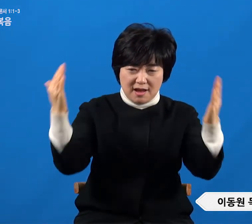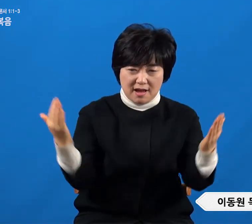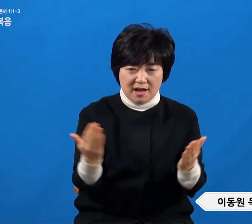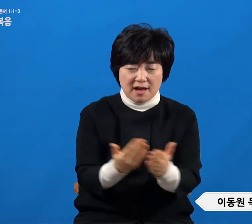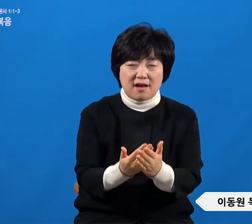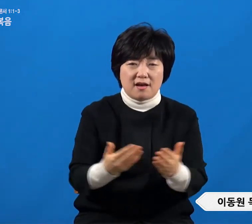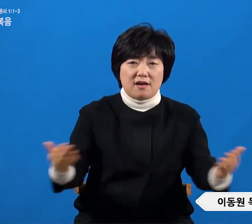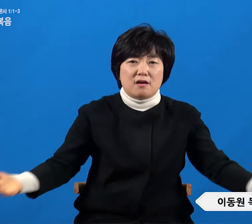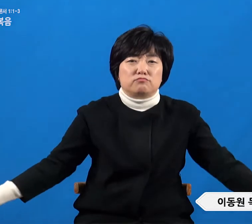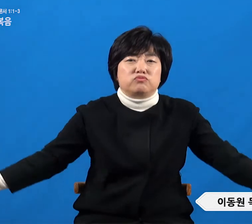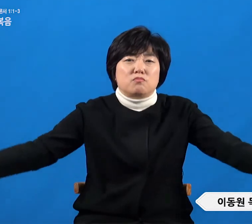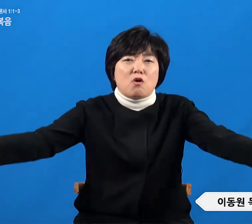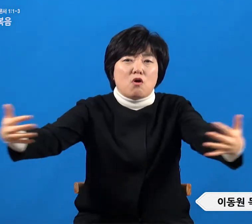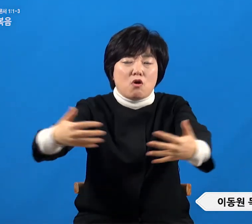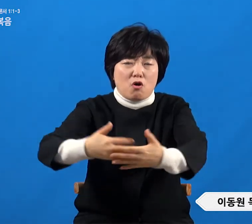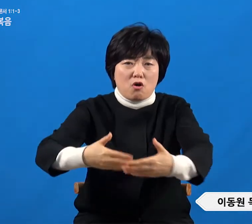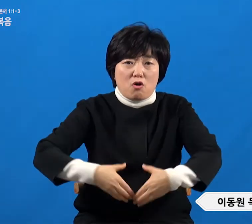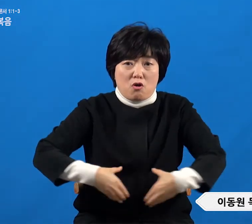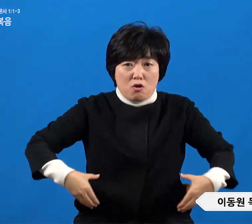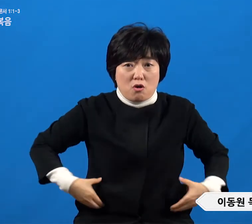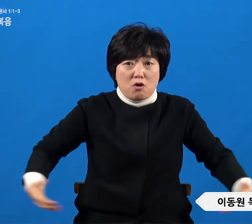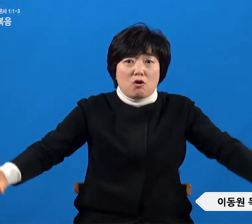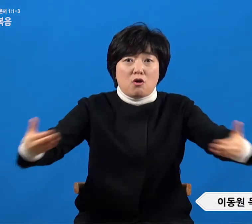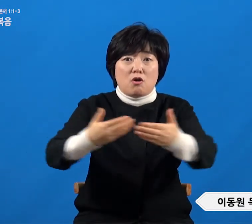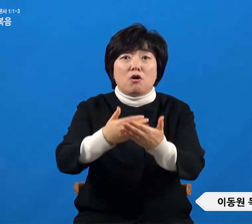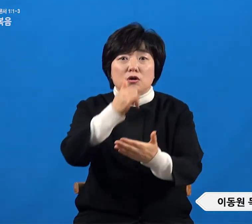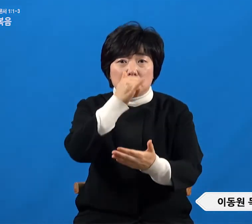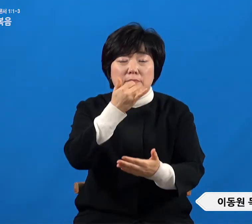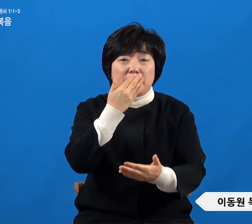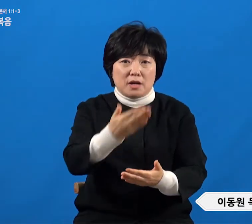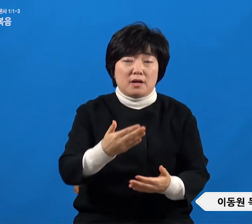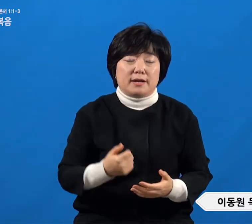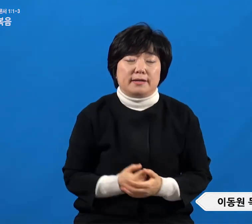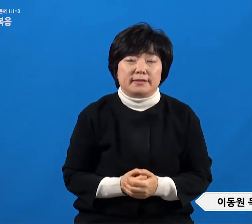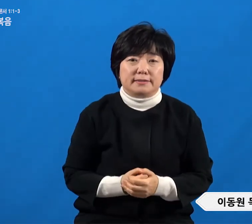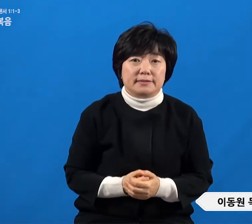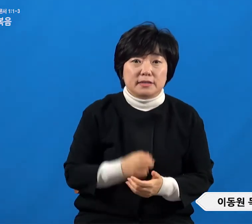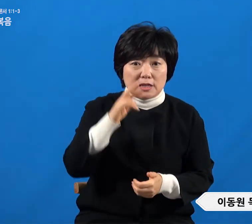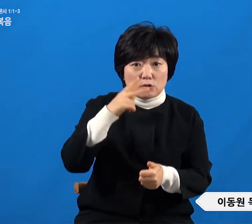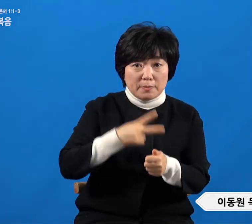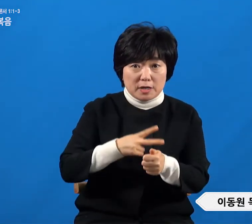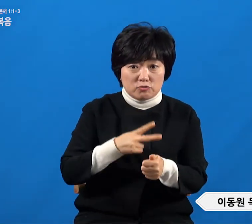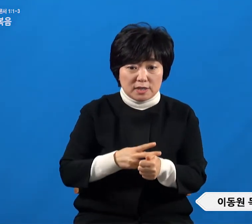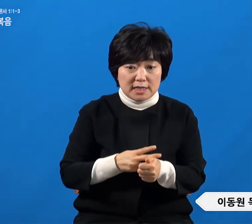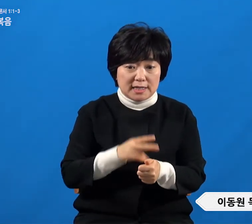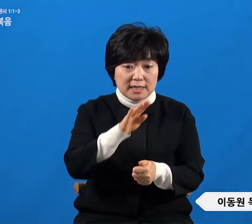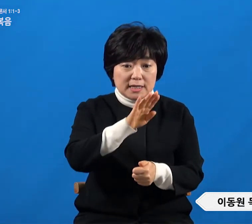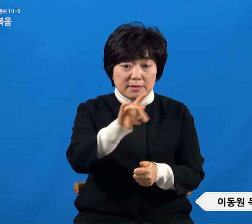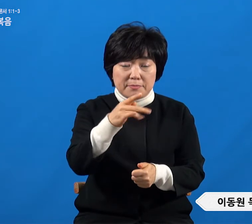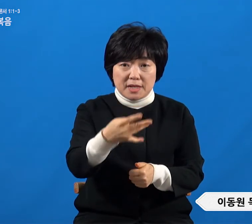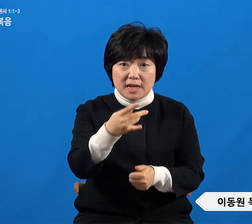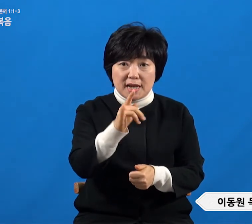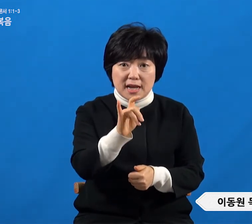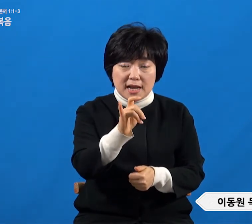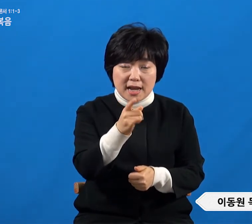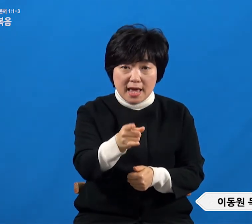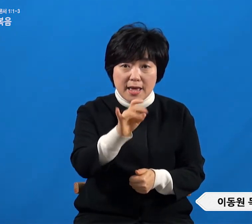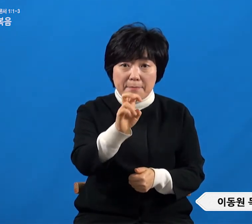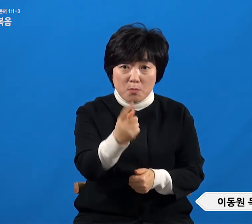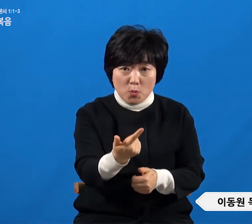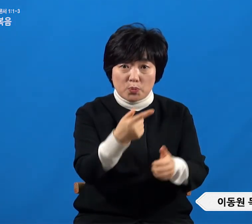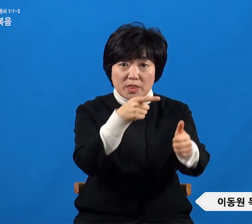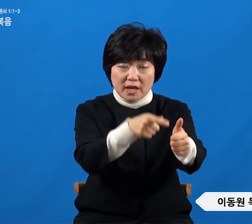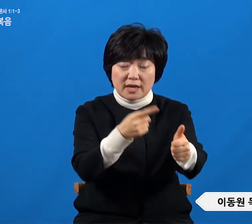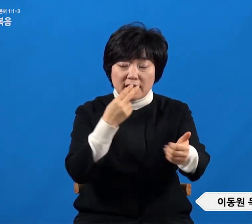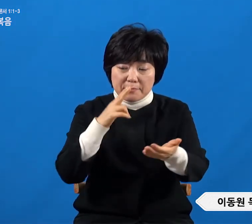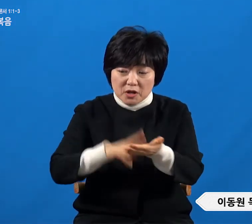말합니다. 아마도 이 설교의 서론에서 언급한 처럼 바울이 이 빌레몬사라는 편지를 쓰게 된 중요한